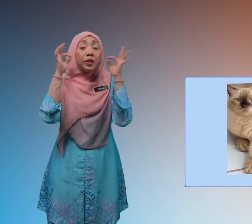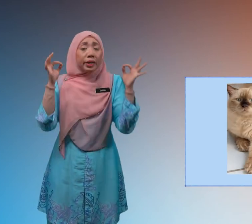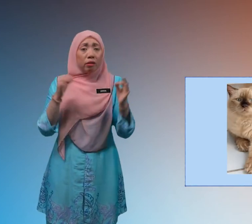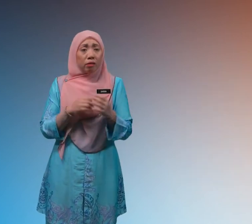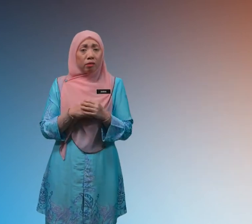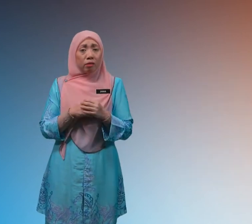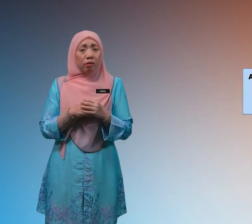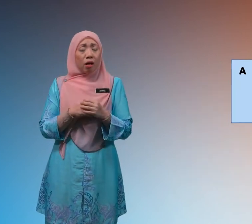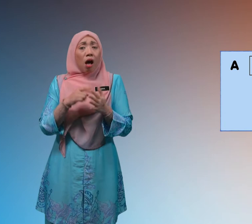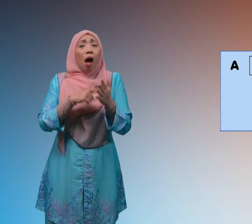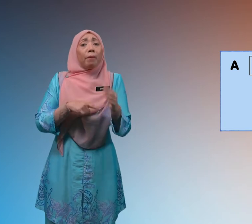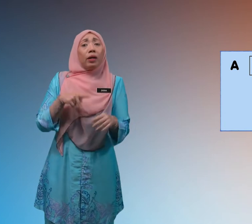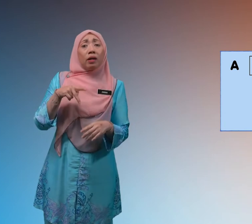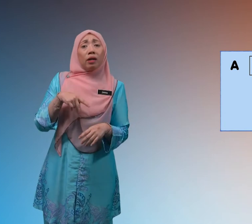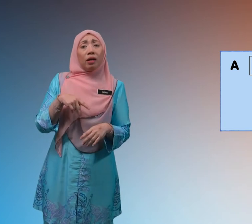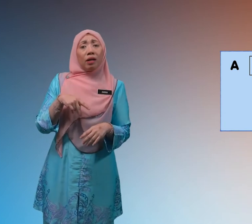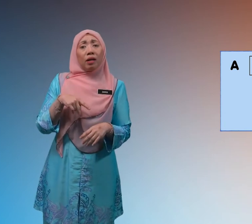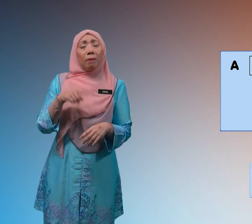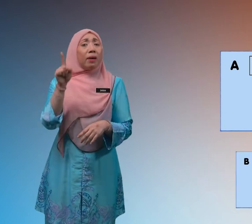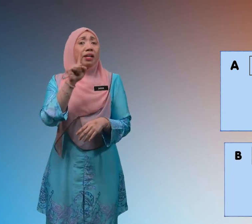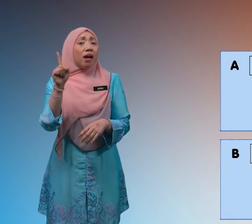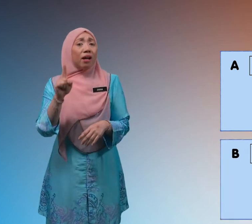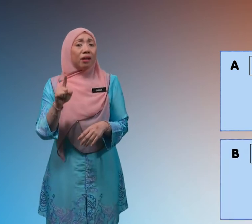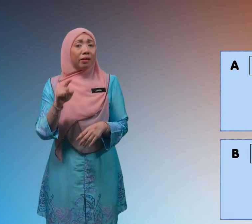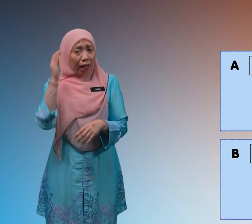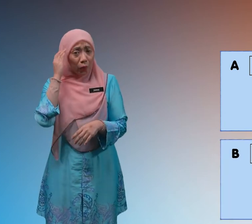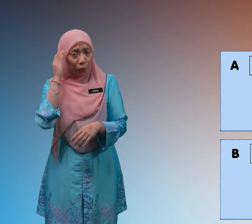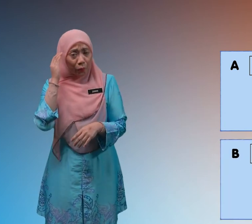kucing? Apa? Mana? Tahu?